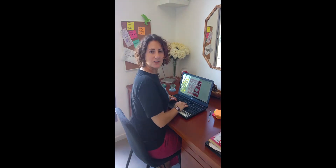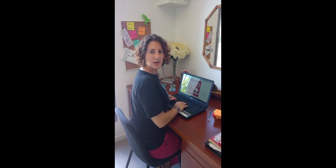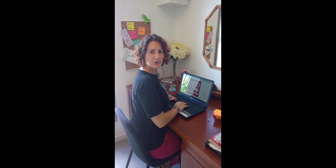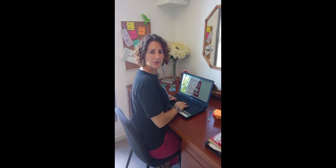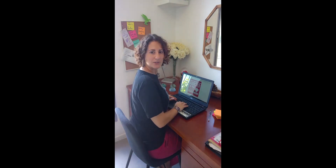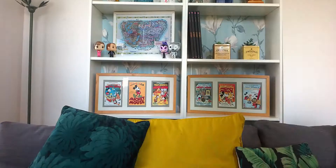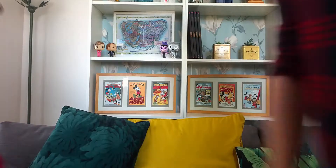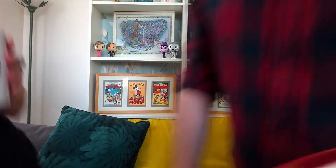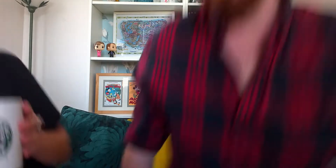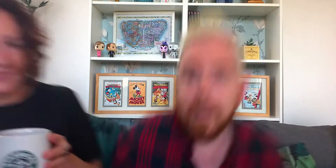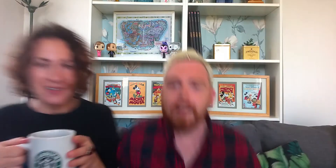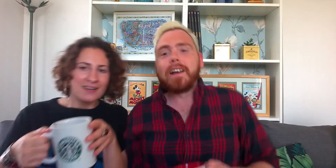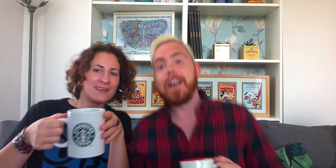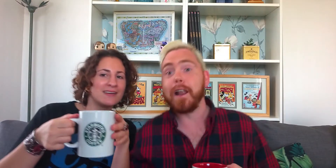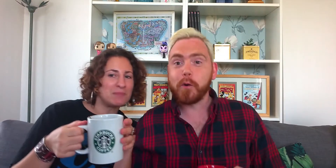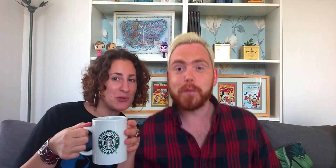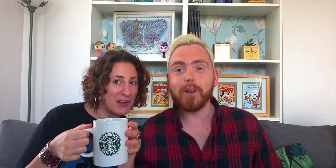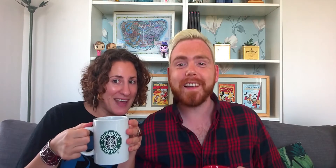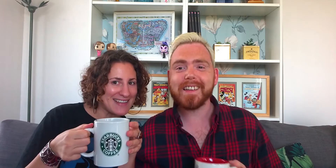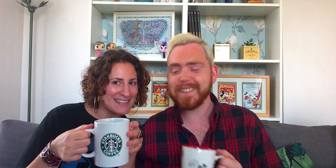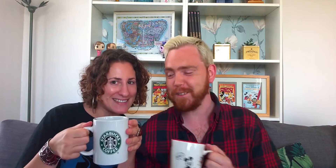C'est l'heure de la pause. La pause parenthèse.